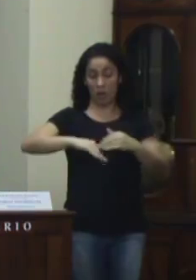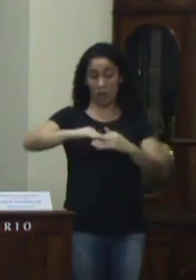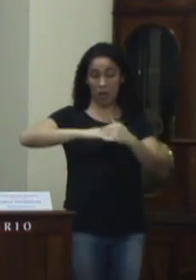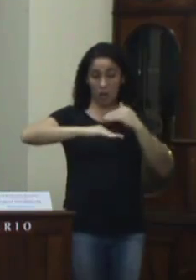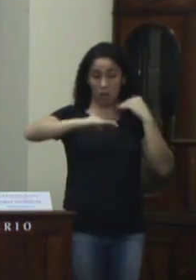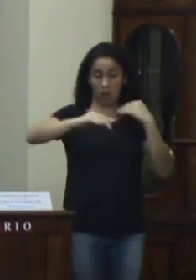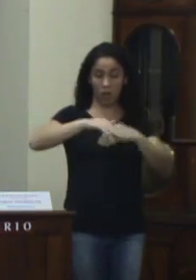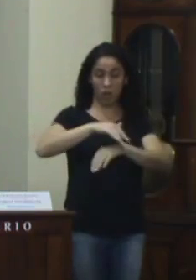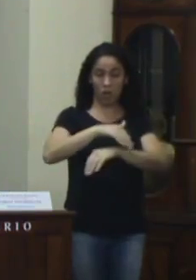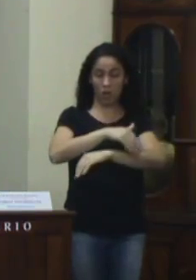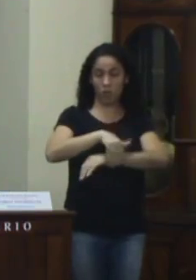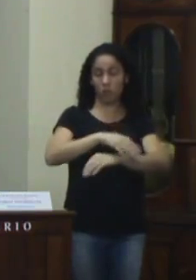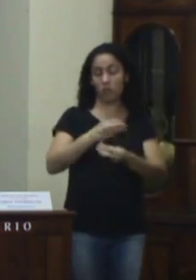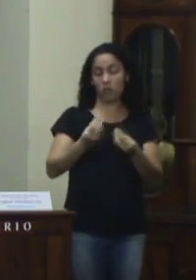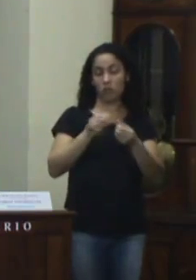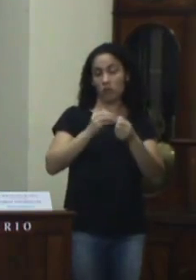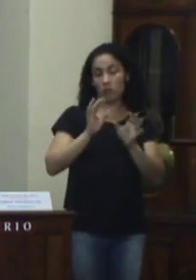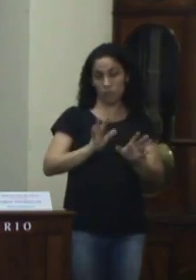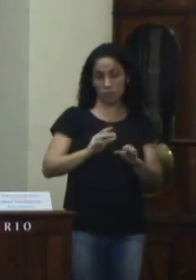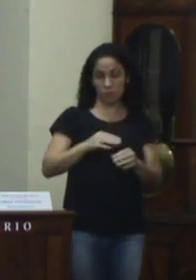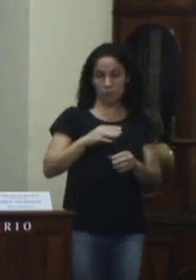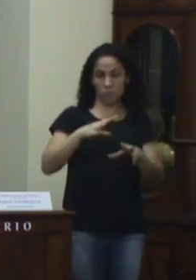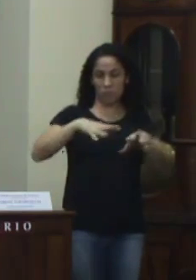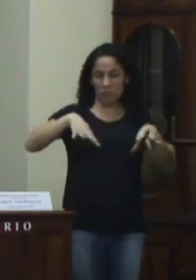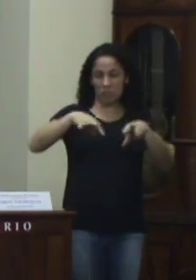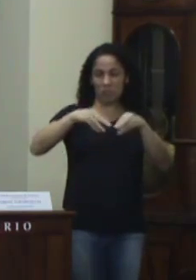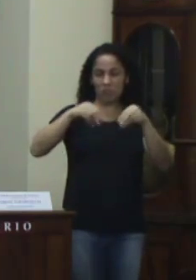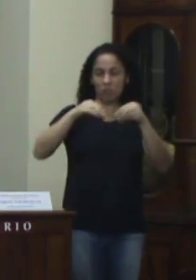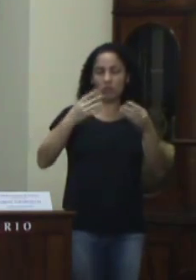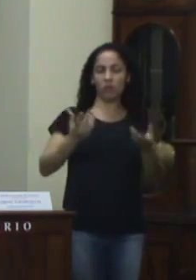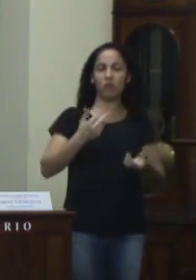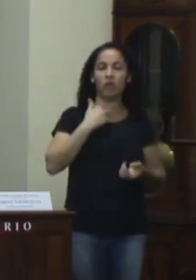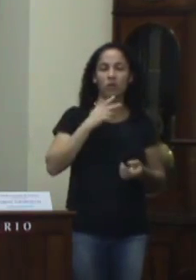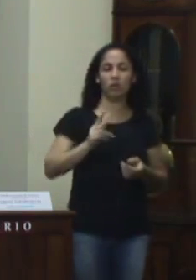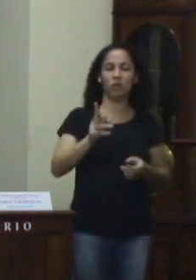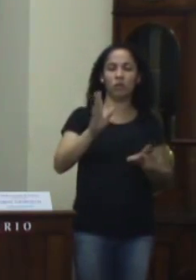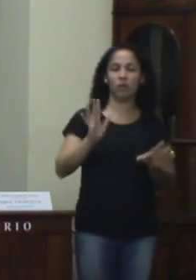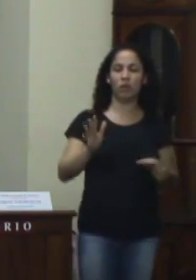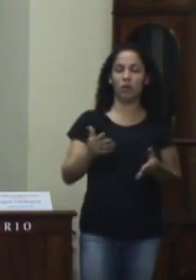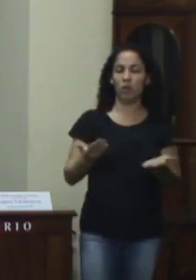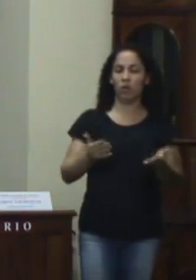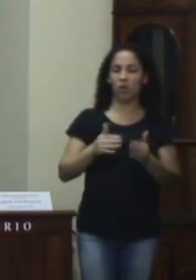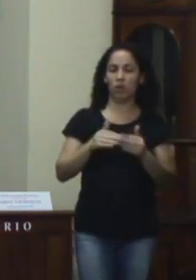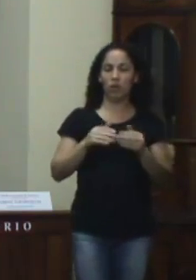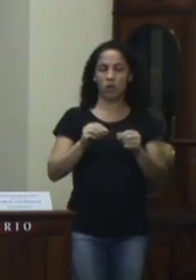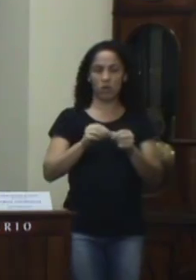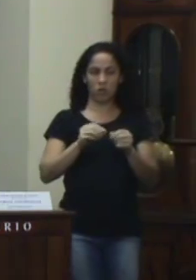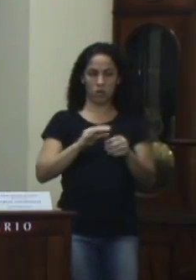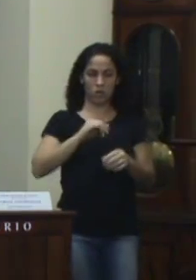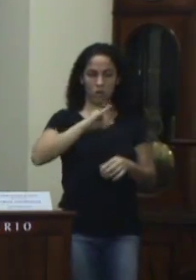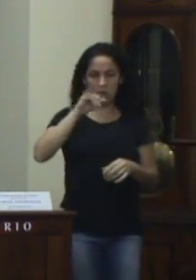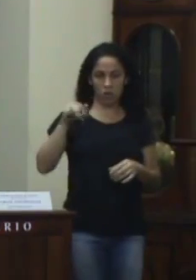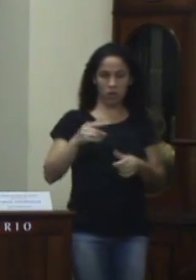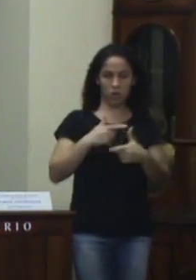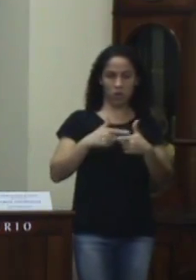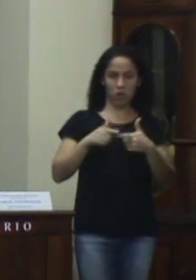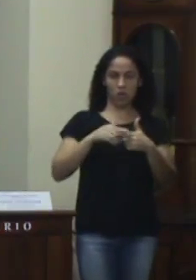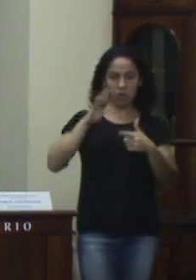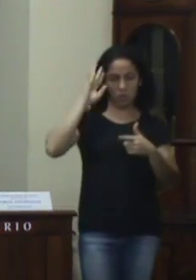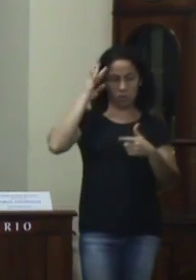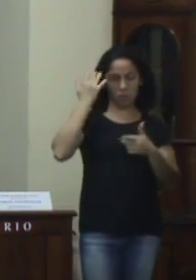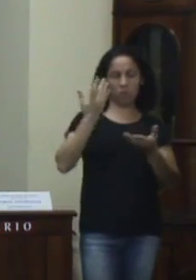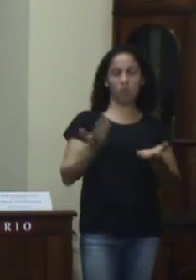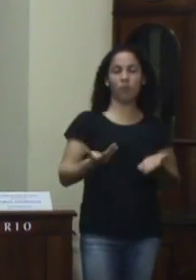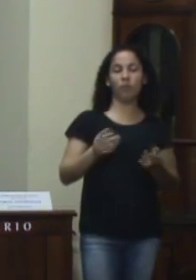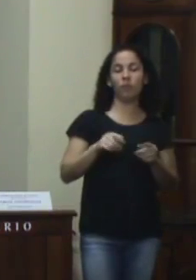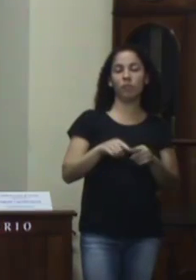atrapalhando o fluxo de carros e invadindo as residências. Diante do exposto, venho solicitar que sejam tomadas as devidas providências para se